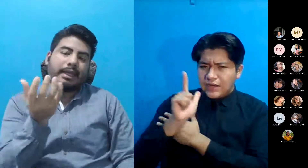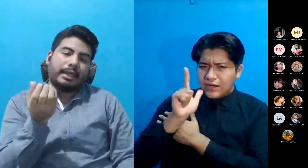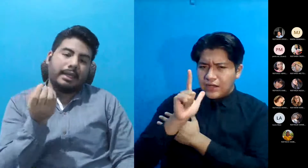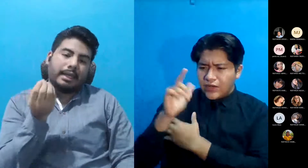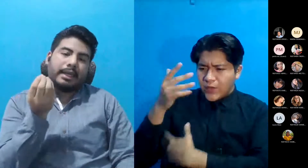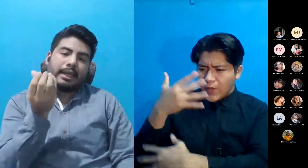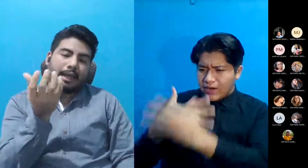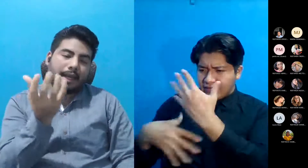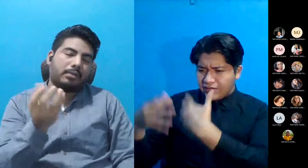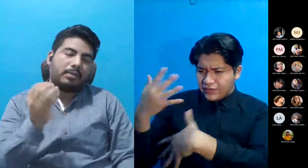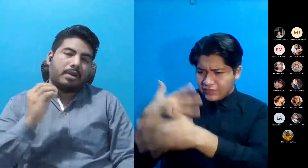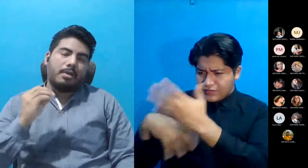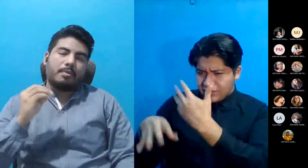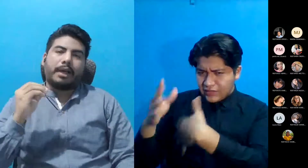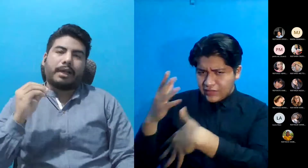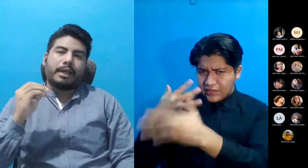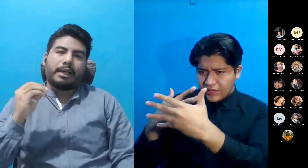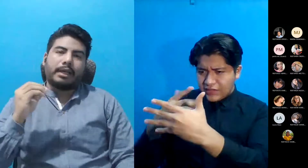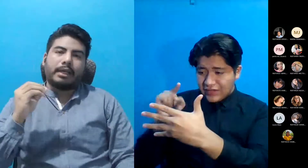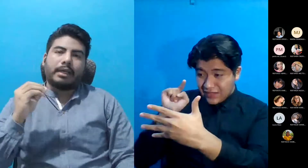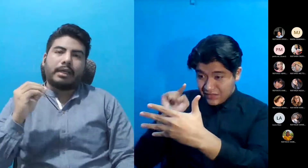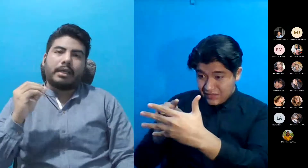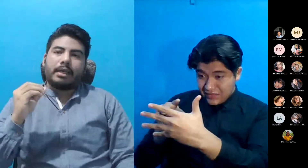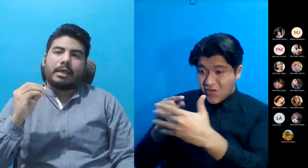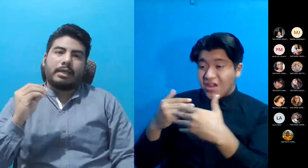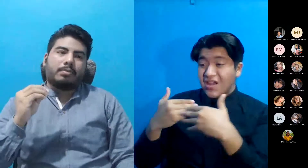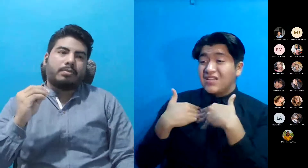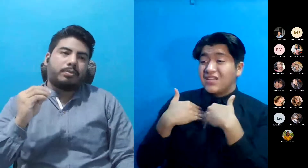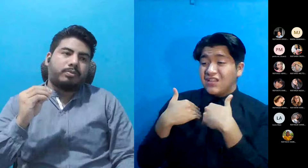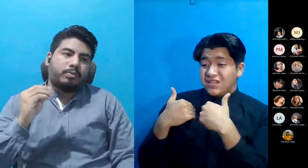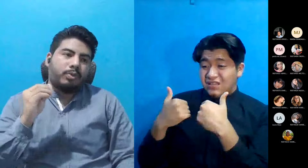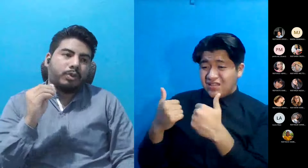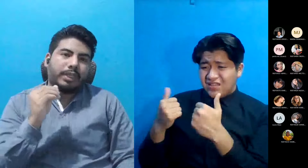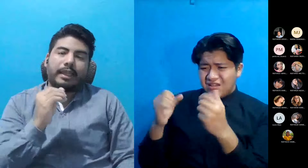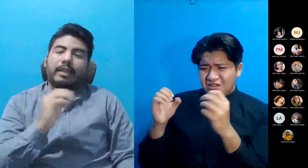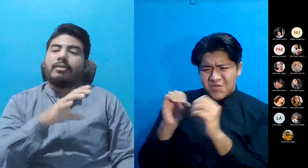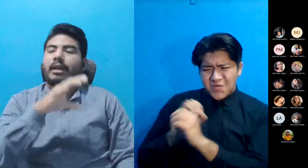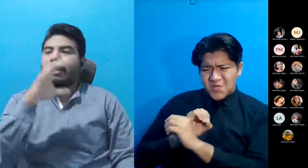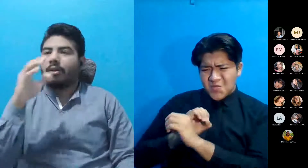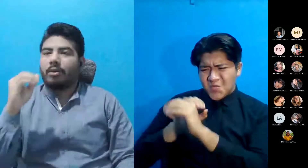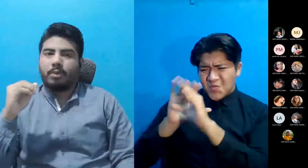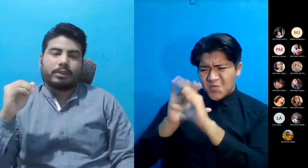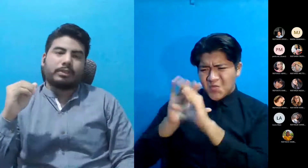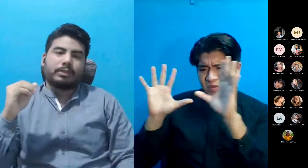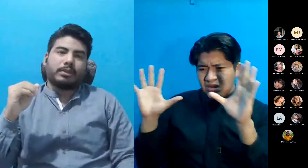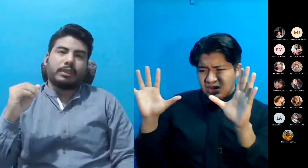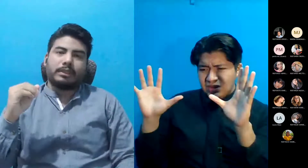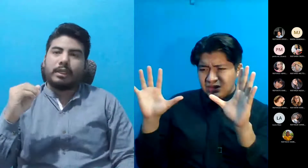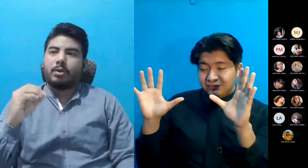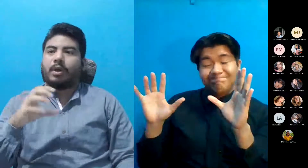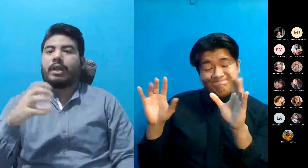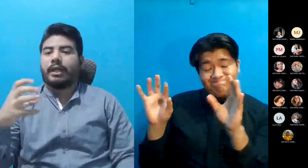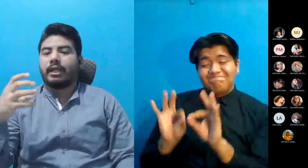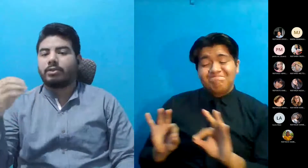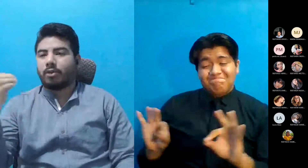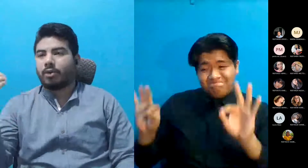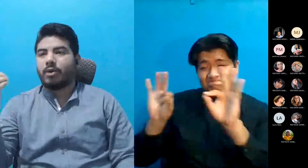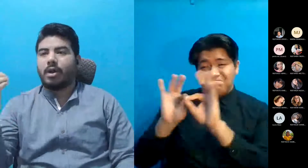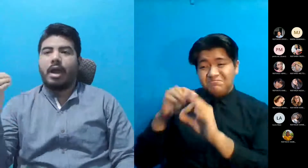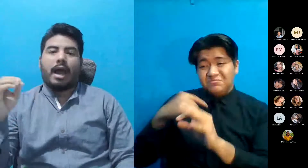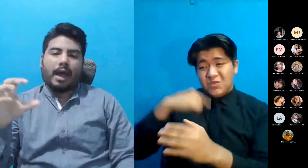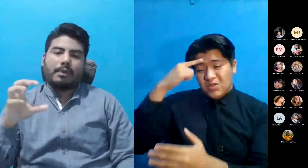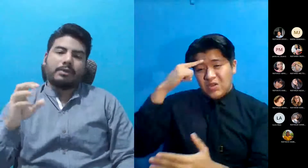se tenga en claro para que no sea tan tardado el proceso de decir o querer